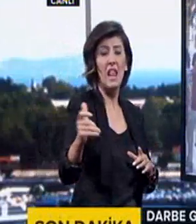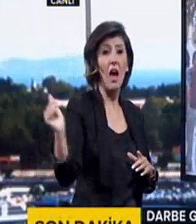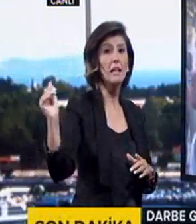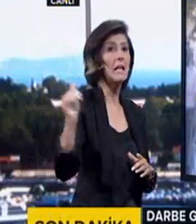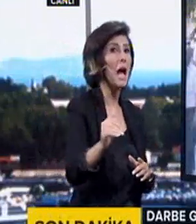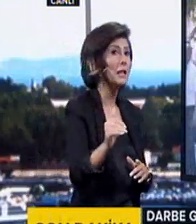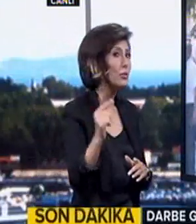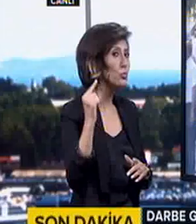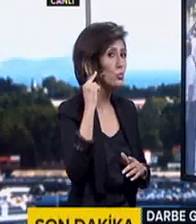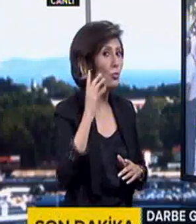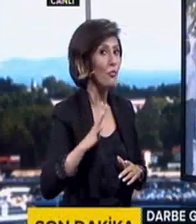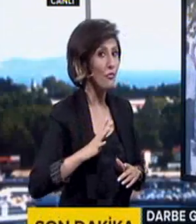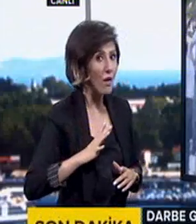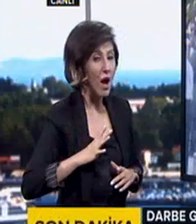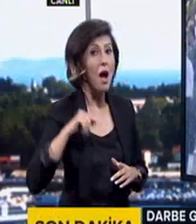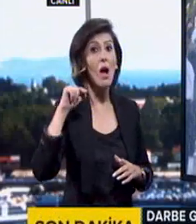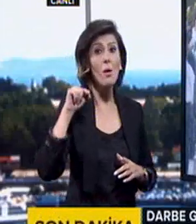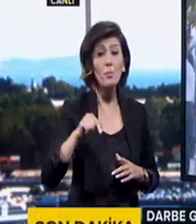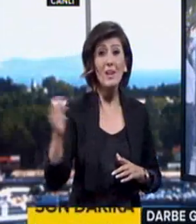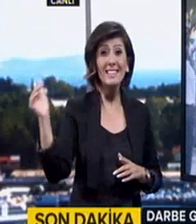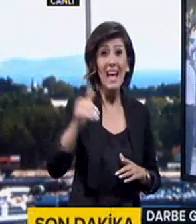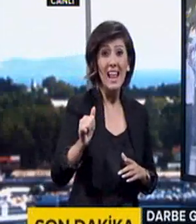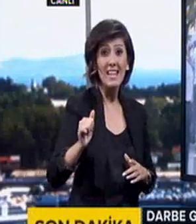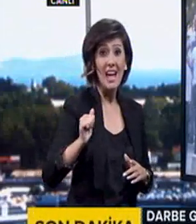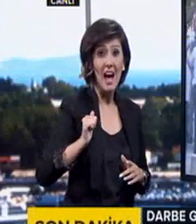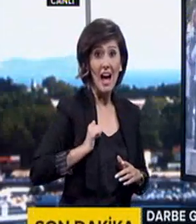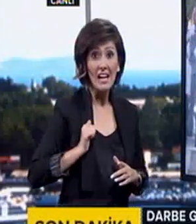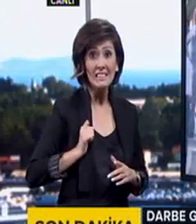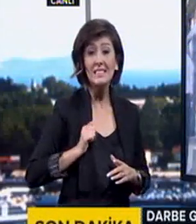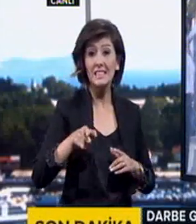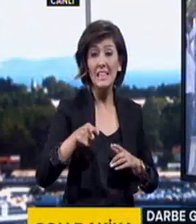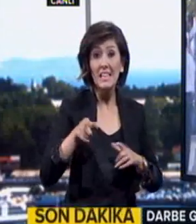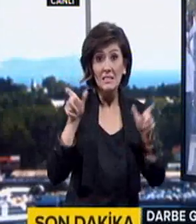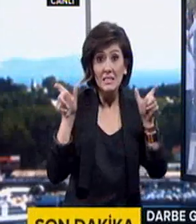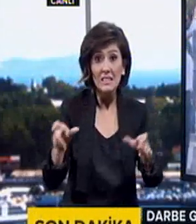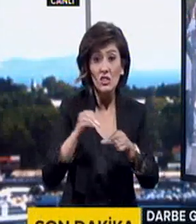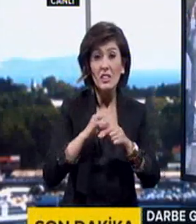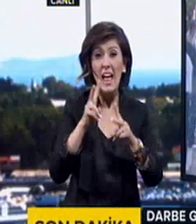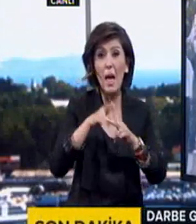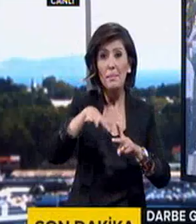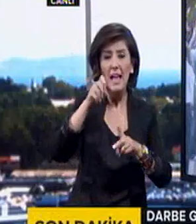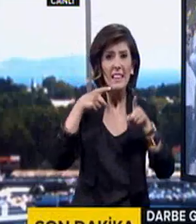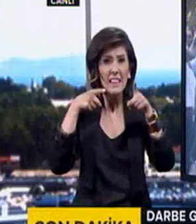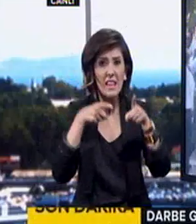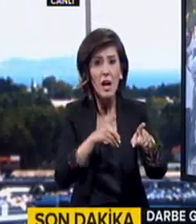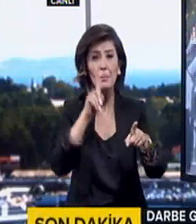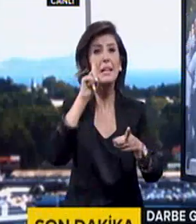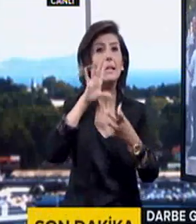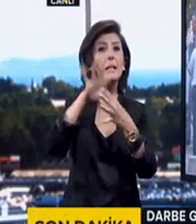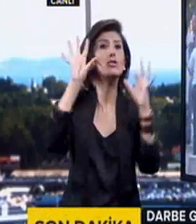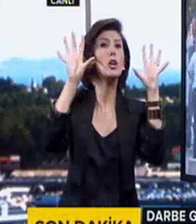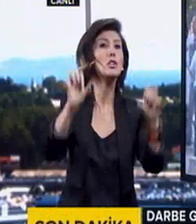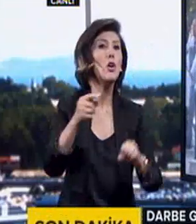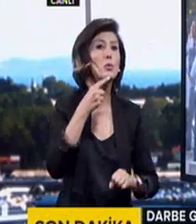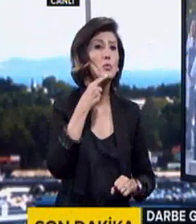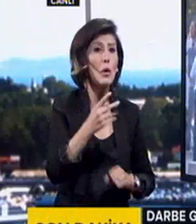belirtiliyor. Buradan askerler gelen askeri takip etmek için emniyet güçleri takibe başladılar. Bir kişinin yakalandığı